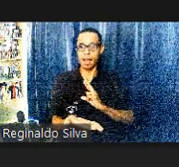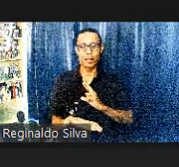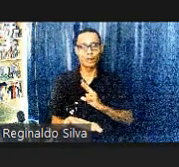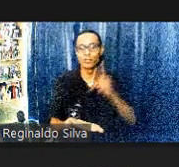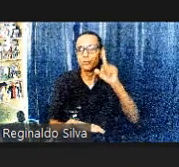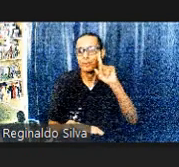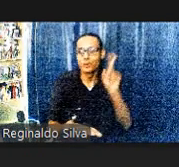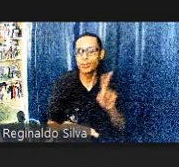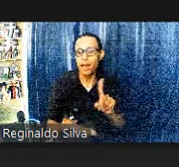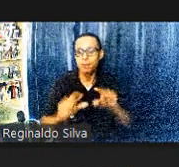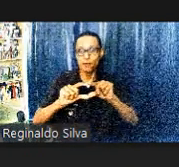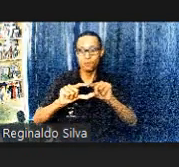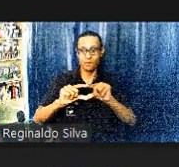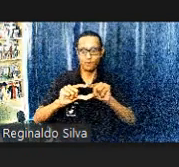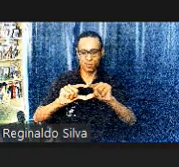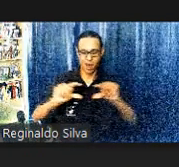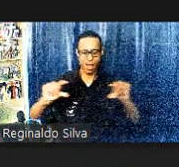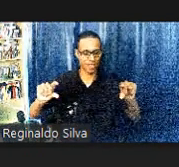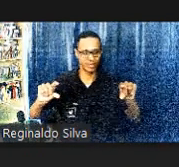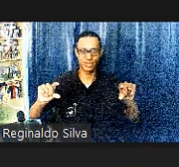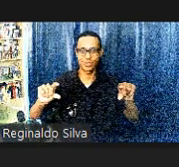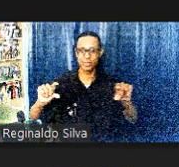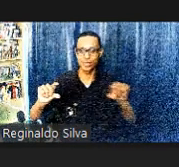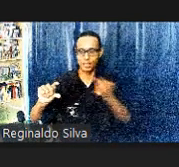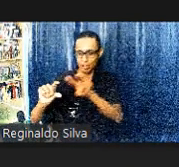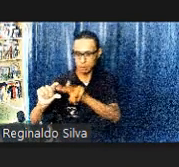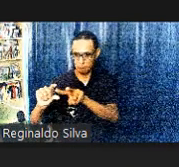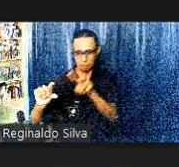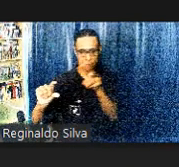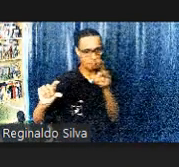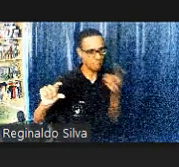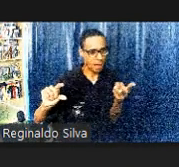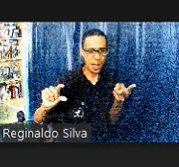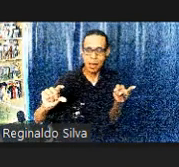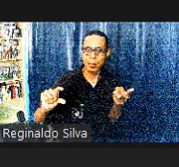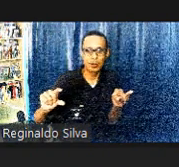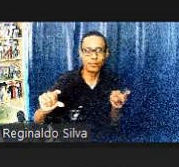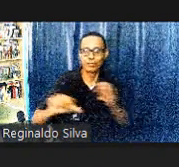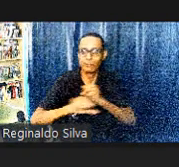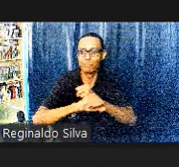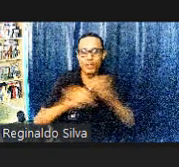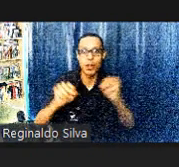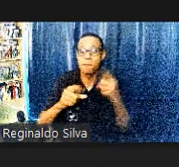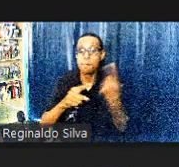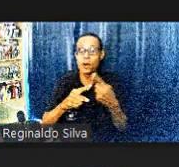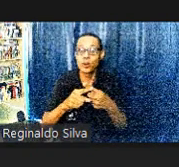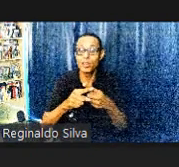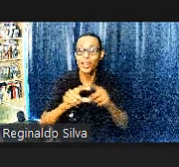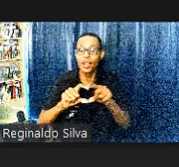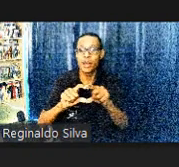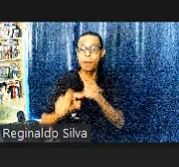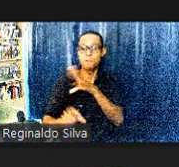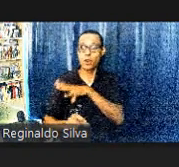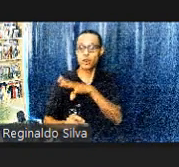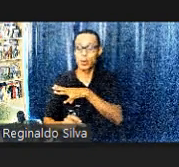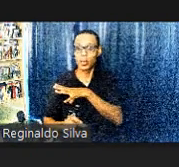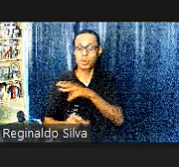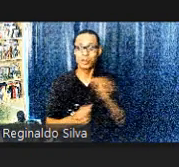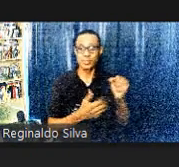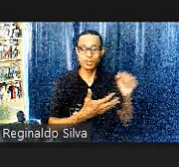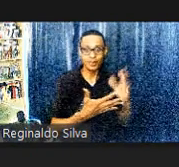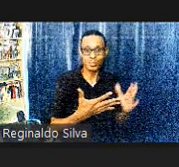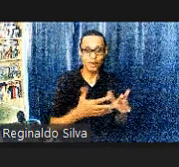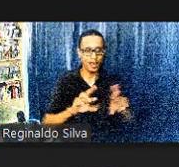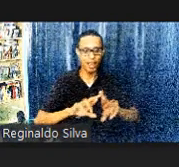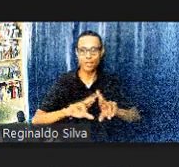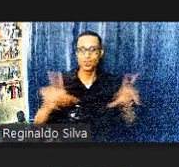uma frase. Até porque, basicamente, a estrutura das frases em língua portuguesa é absolutamente diferente da estrutura